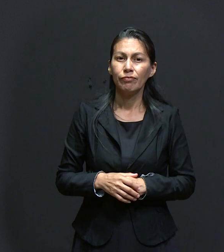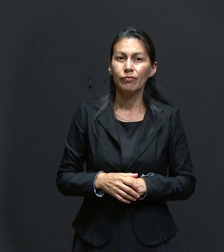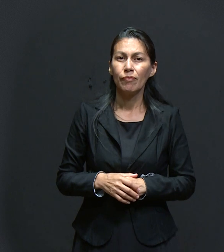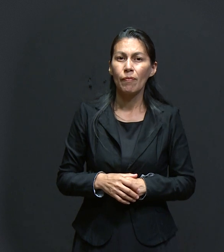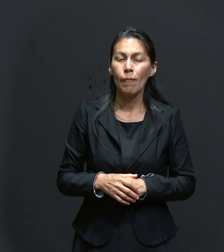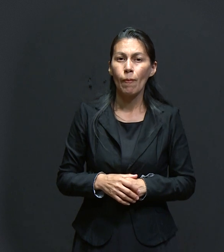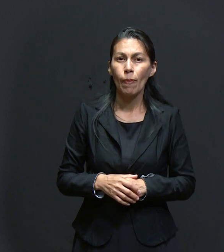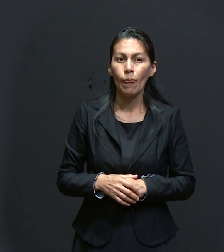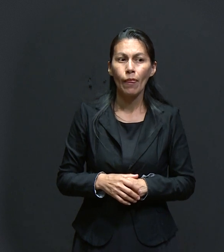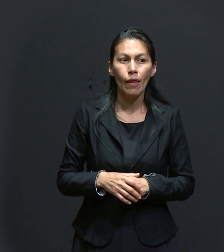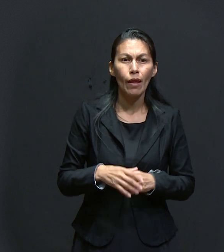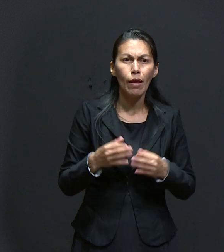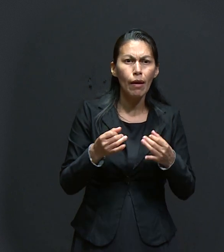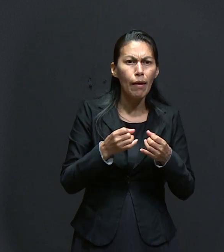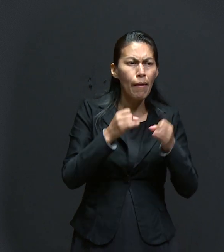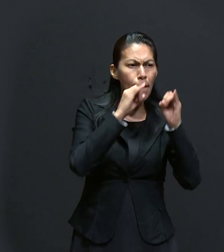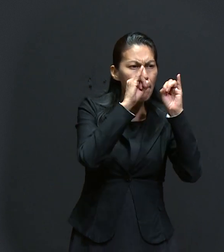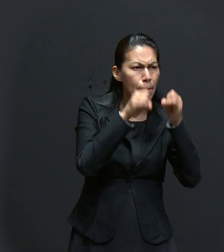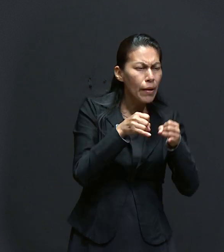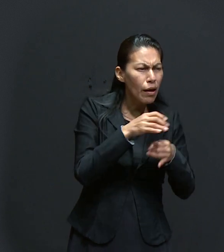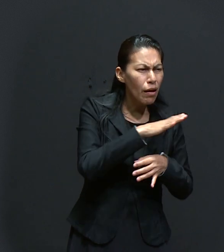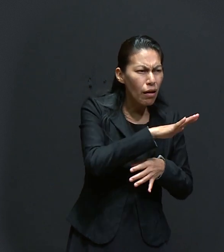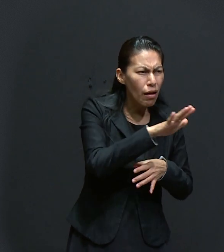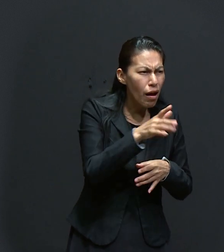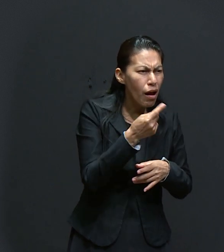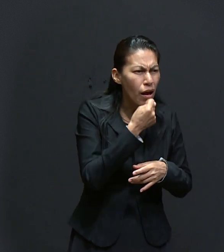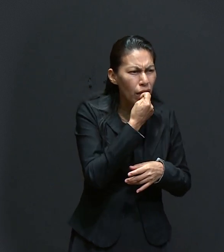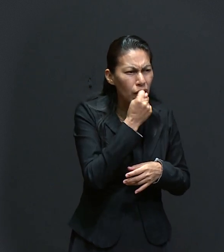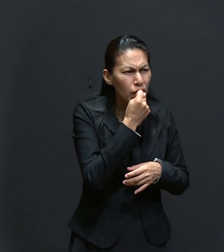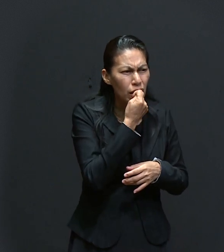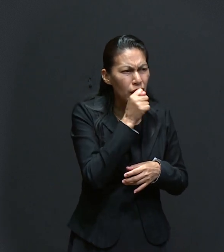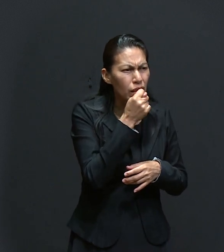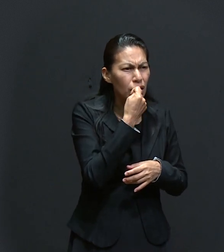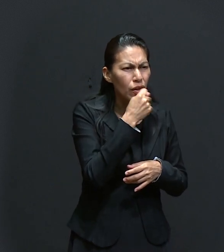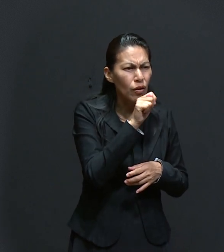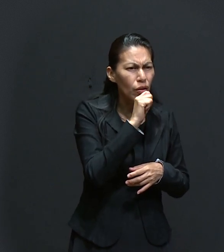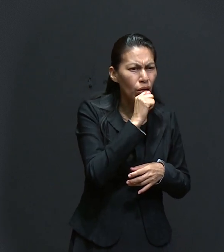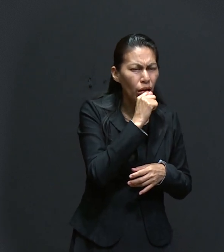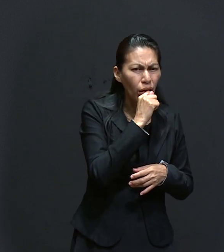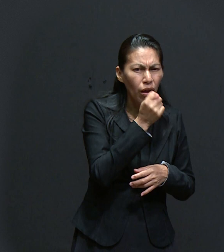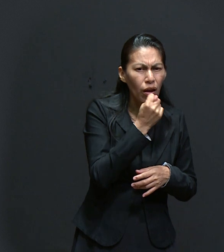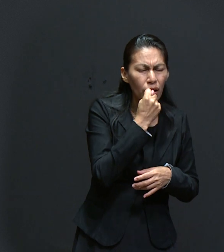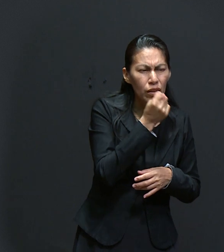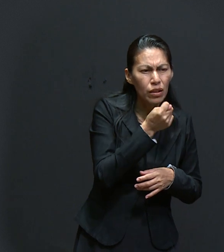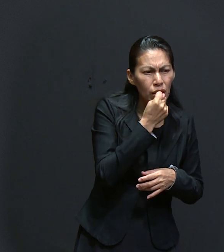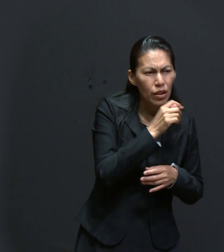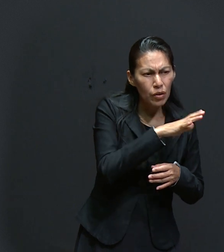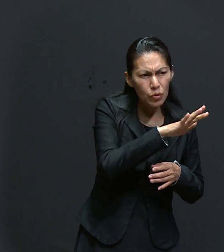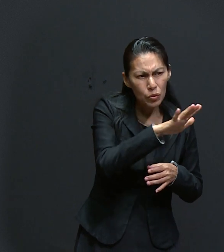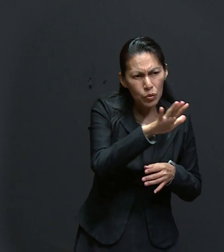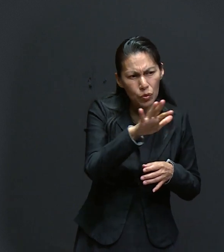con la imagen donde hay trigo y campo y ciego de hecho es bandera de ucrania